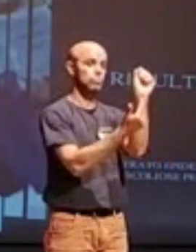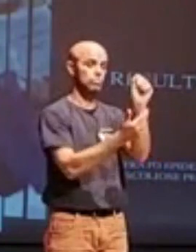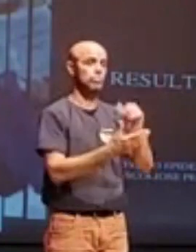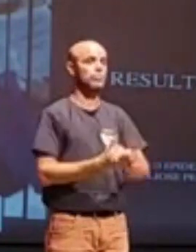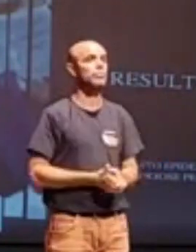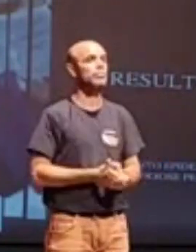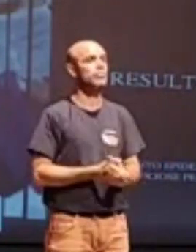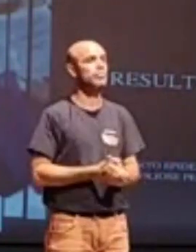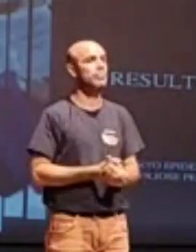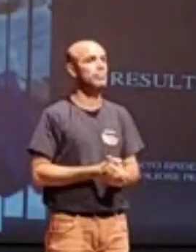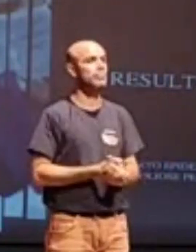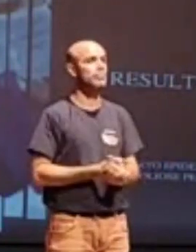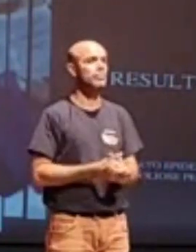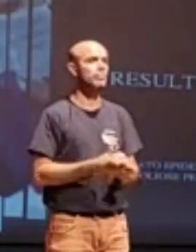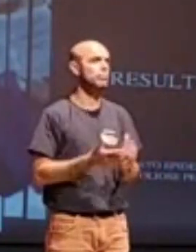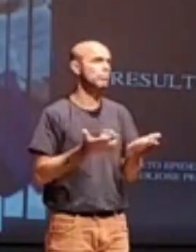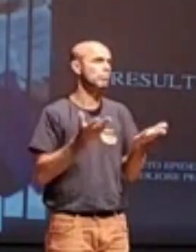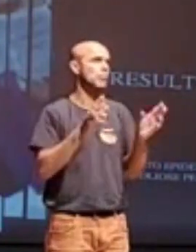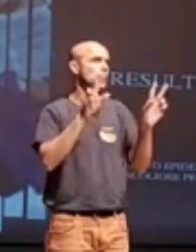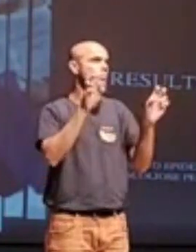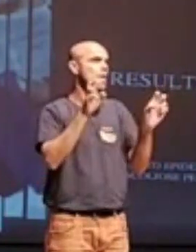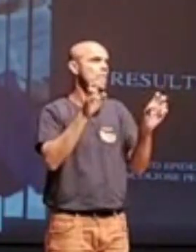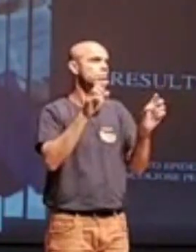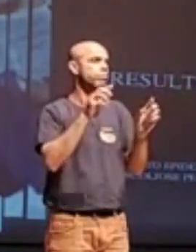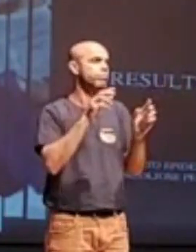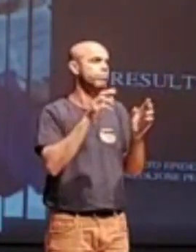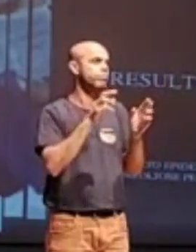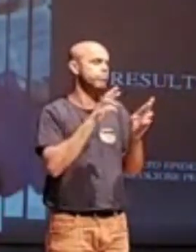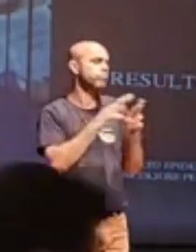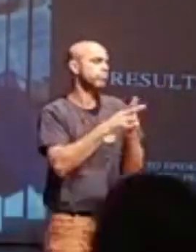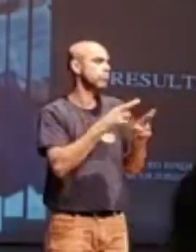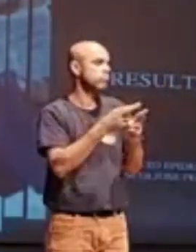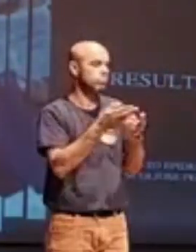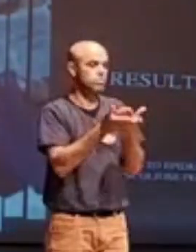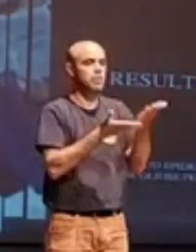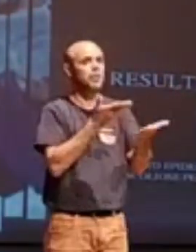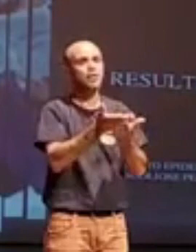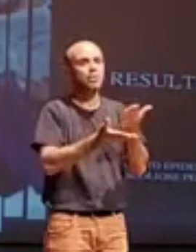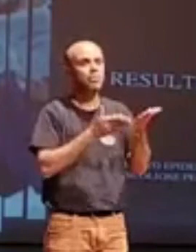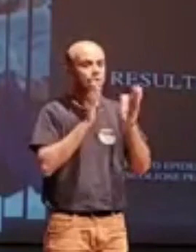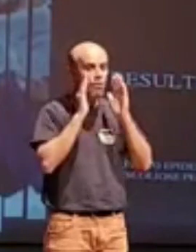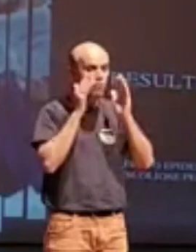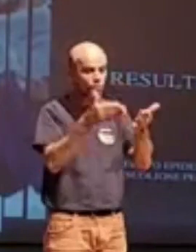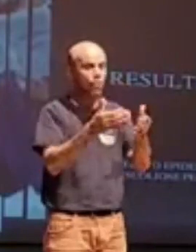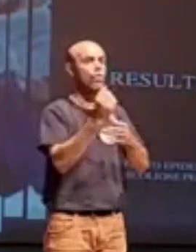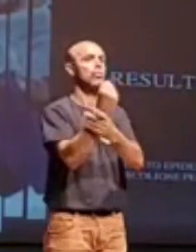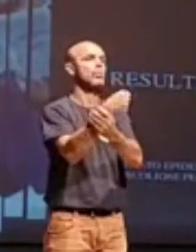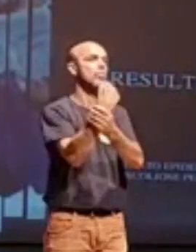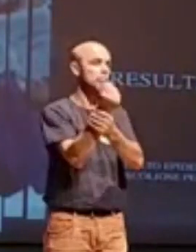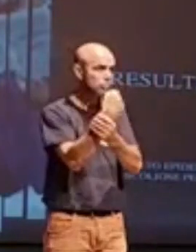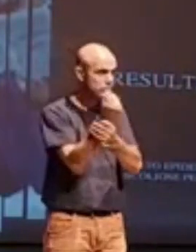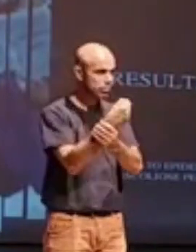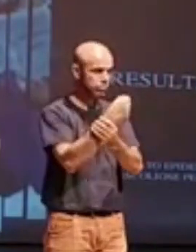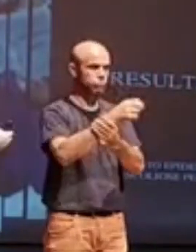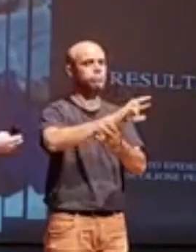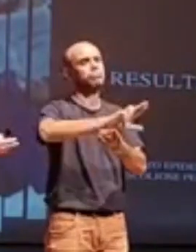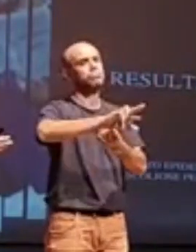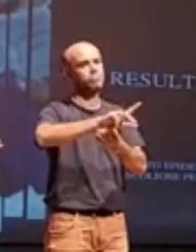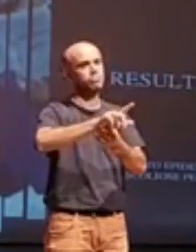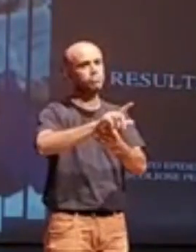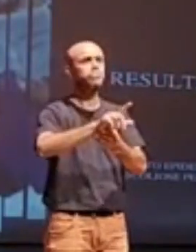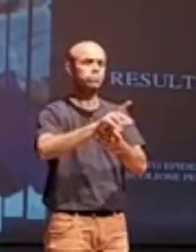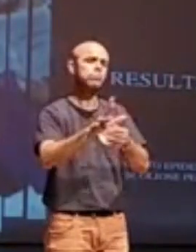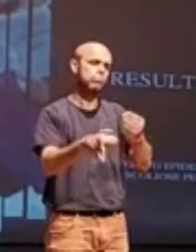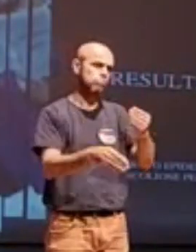órtese. Não vou falar em relação ao tratamento com enfoque da fisioterapia, que faz parte